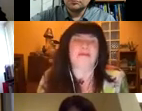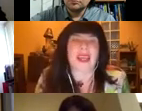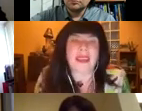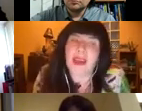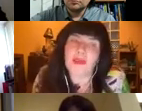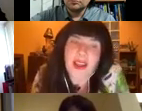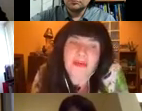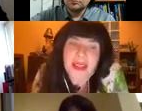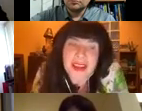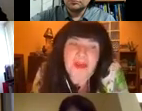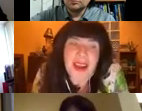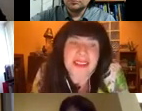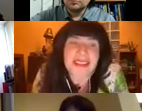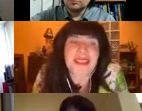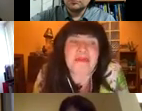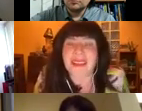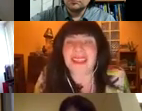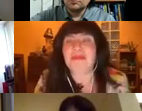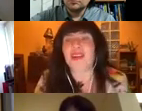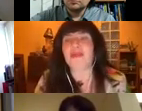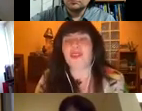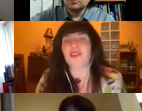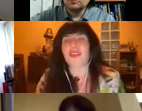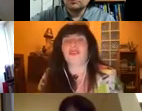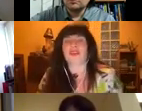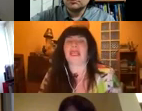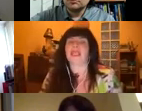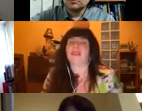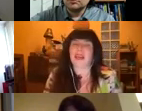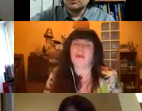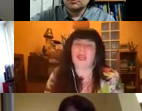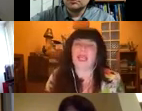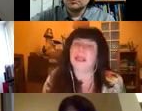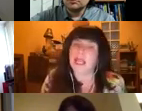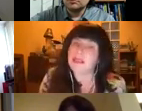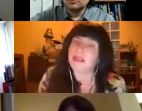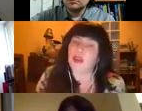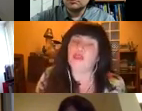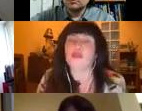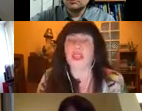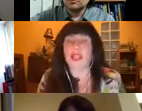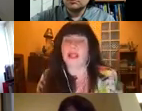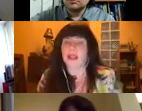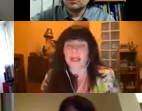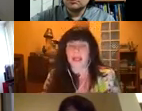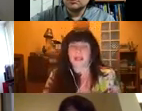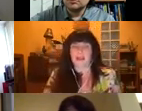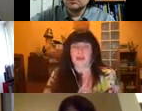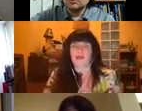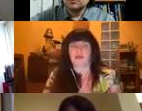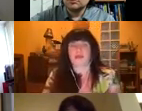Bien, de aquí llegamos a la siguiente parte del marco metodológico con el que trabajamos, que es el de la sistémico-funcional, de la